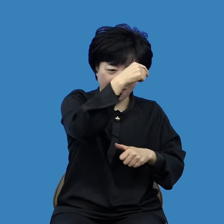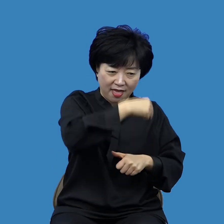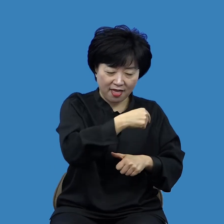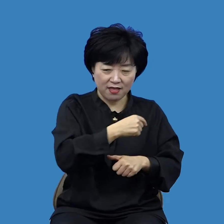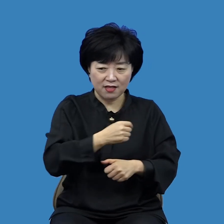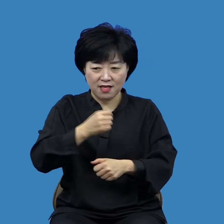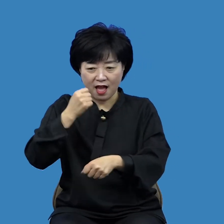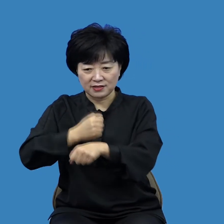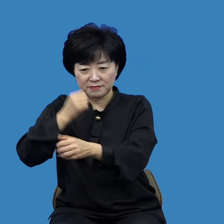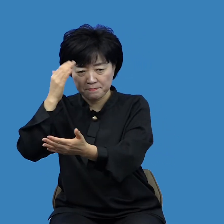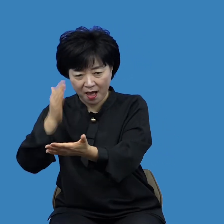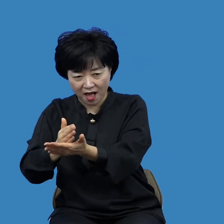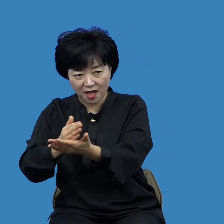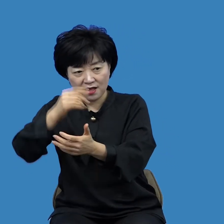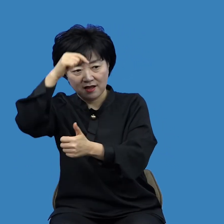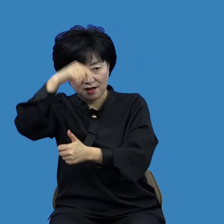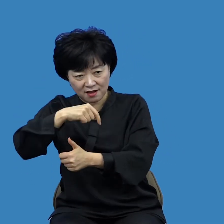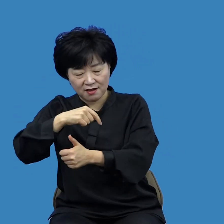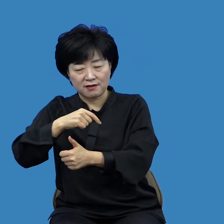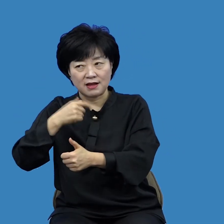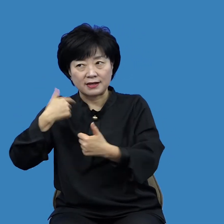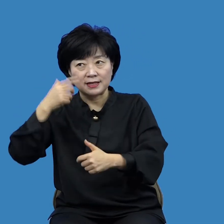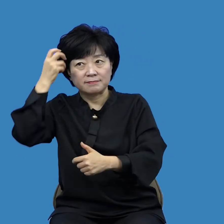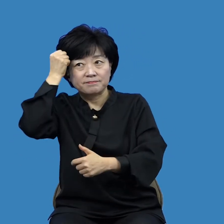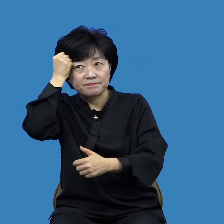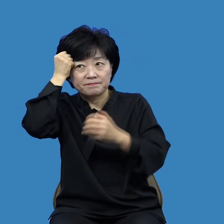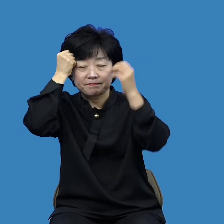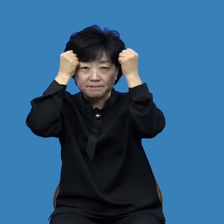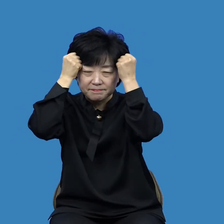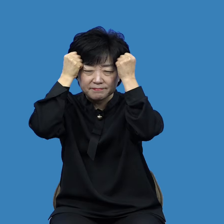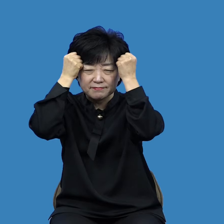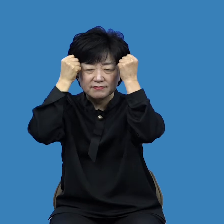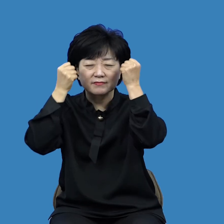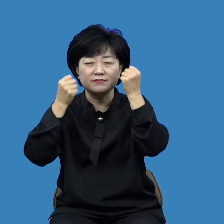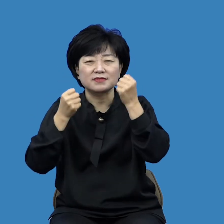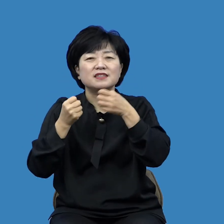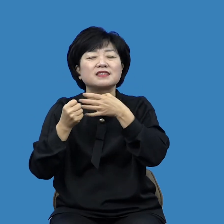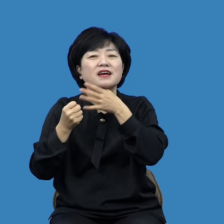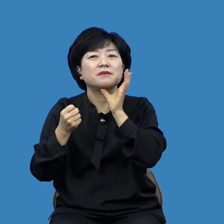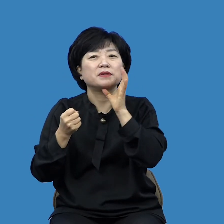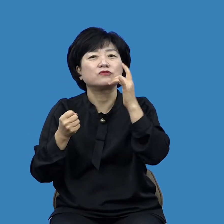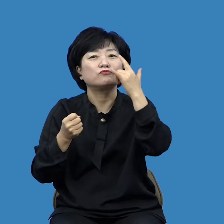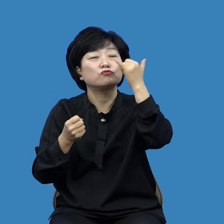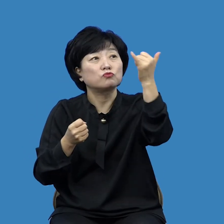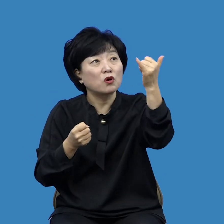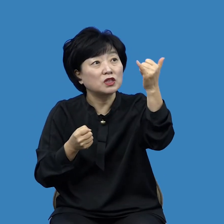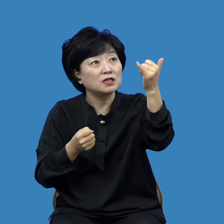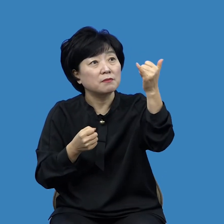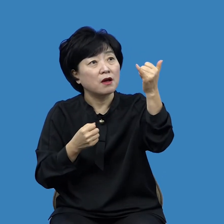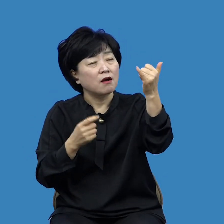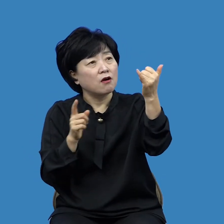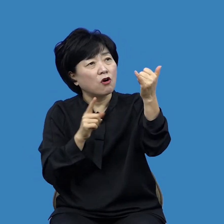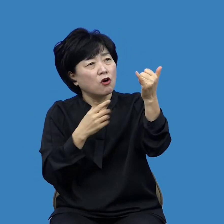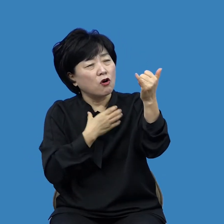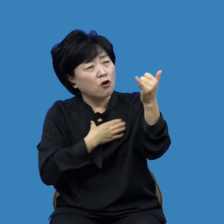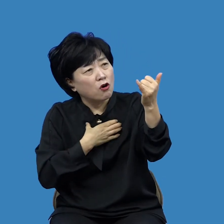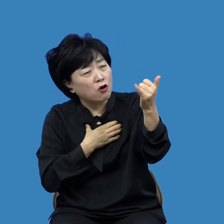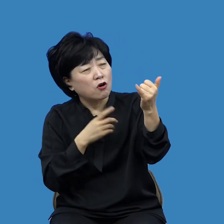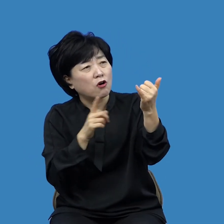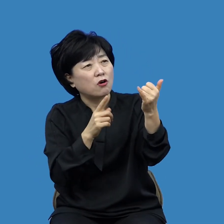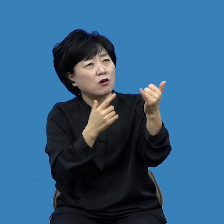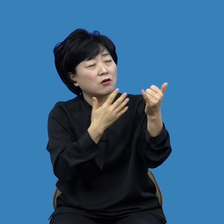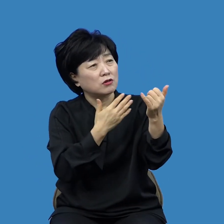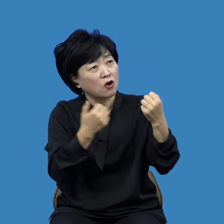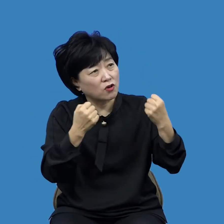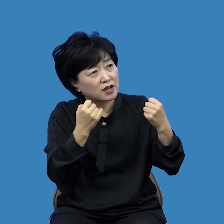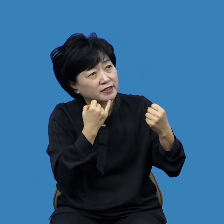거예요. 그런데 여기서부터 시작해서 만약 부모님이 조금 나이 드신 부모님이라면 건강은 괜찮으신가, 이거 항상 생각하고 있으라는